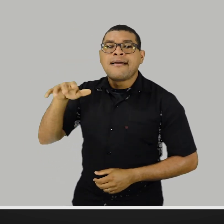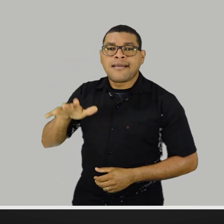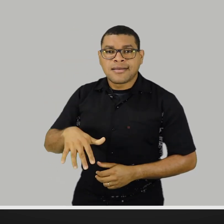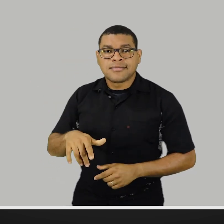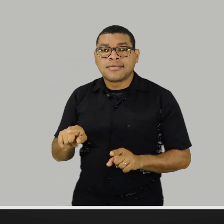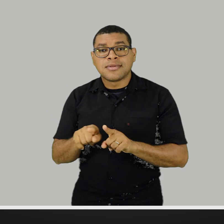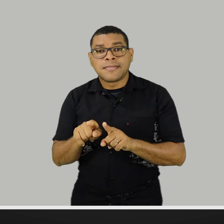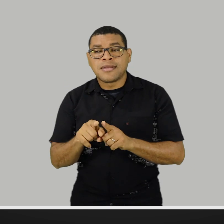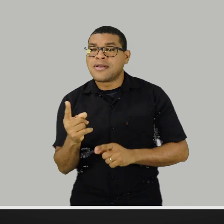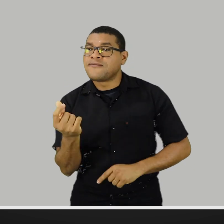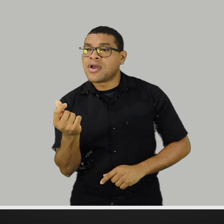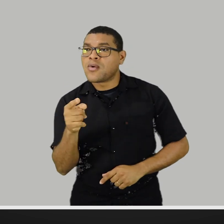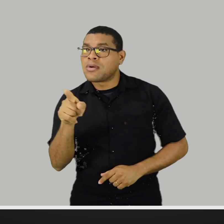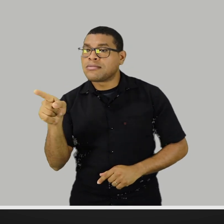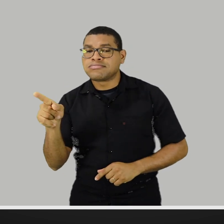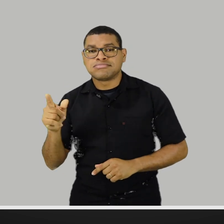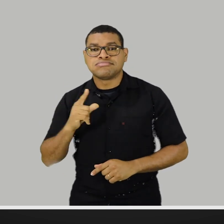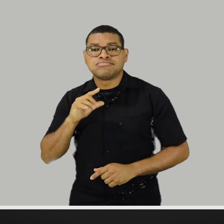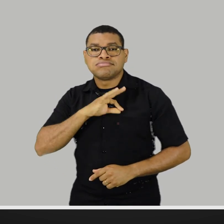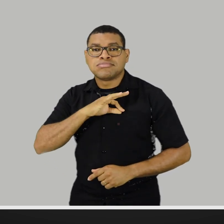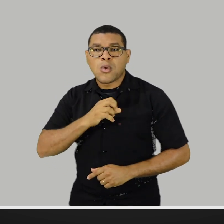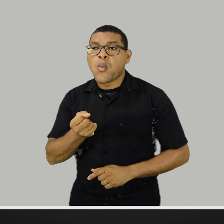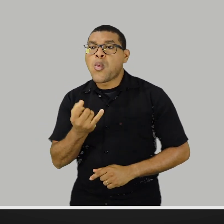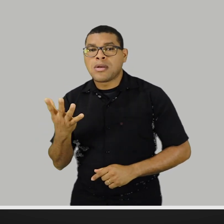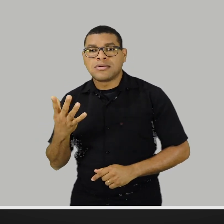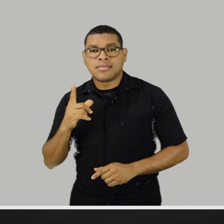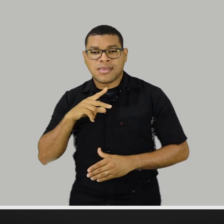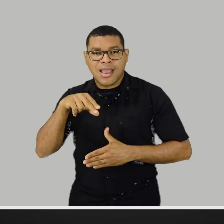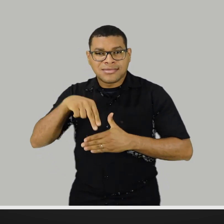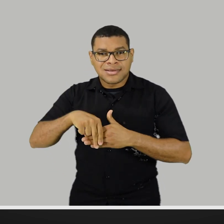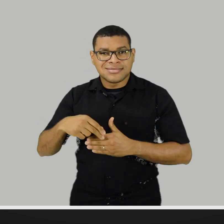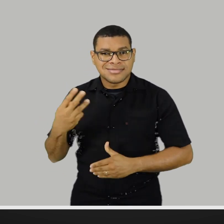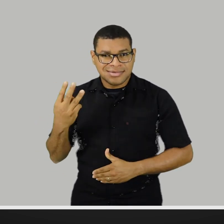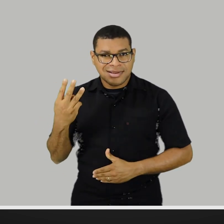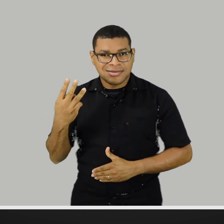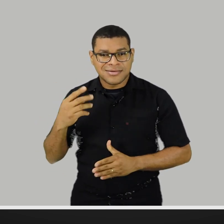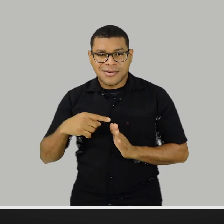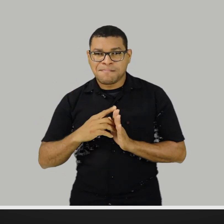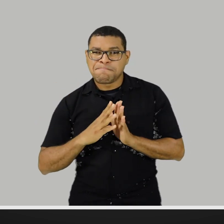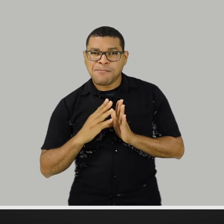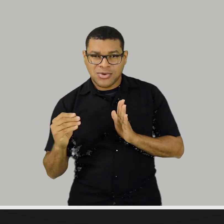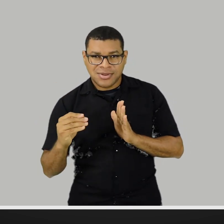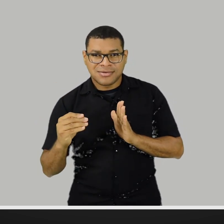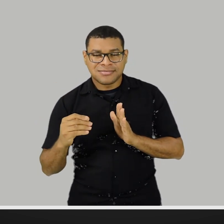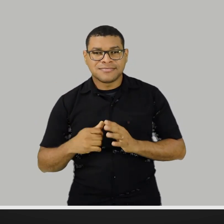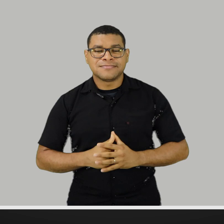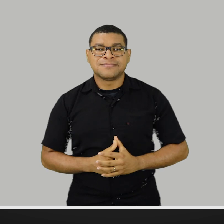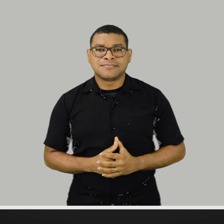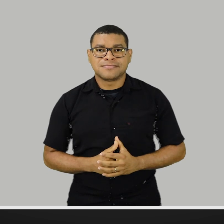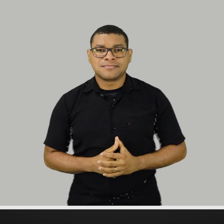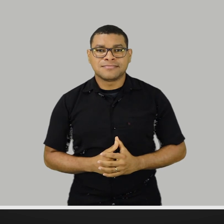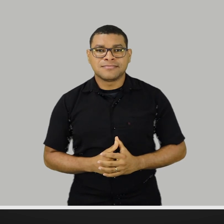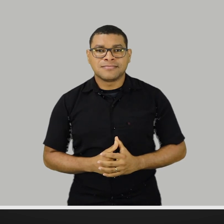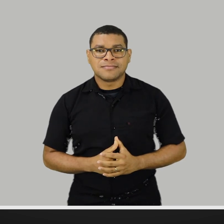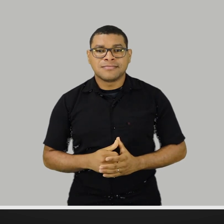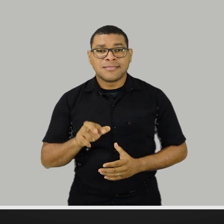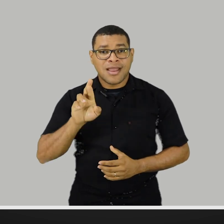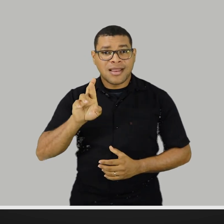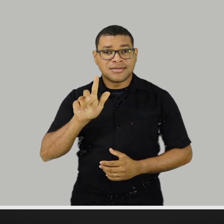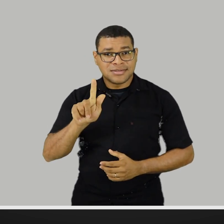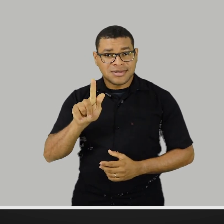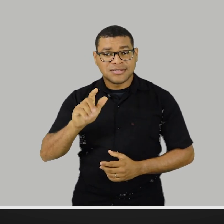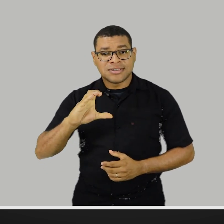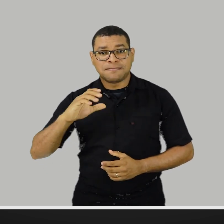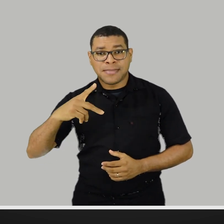conforme modelo em anexo 3 deste edital dois RG e CPF de cada um dos membros